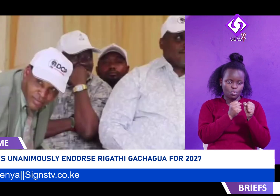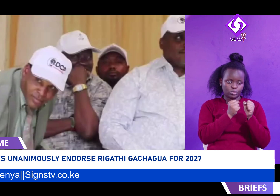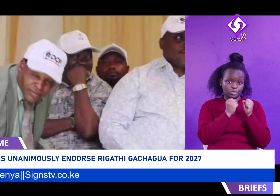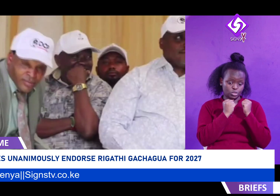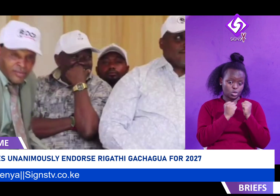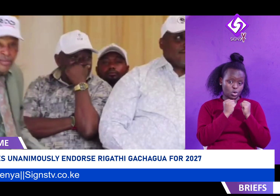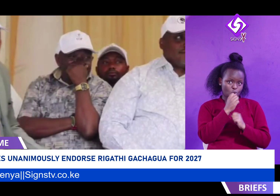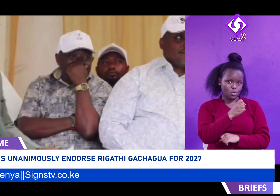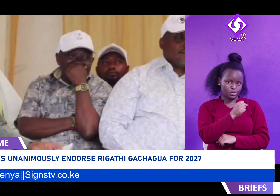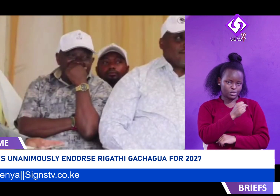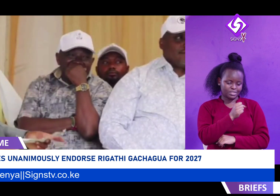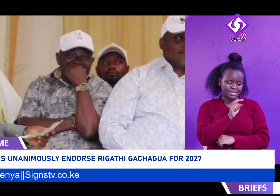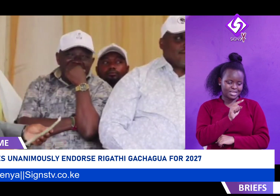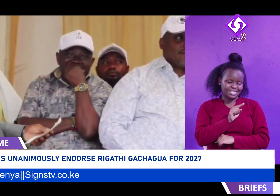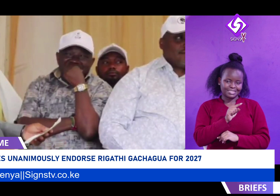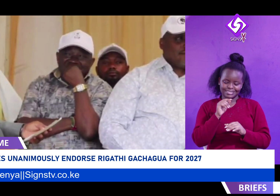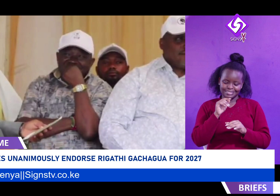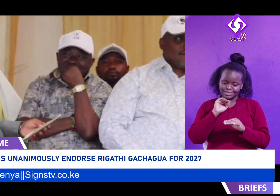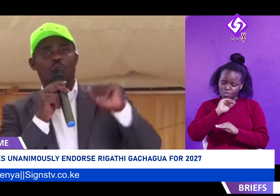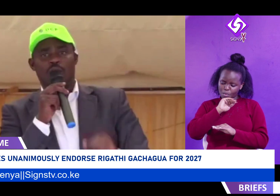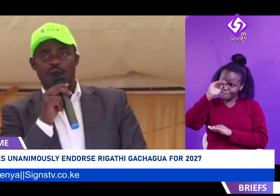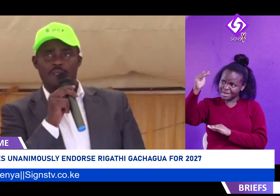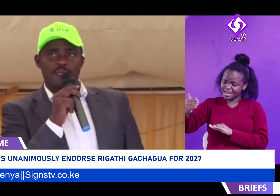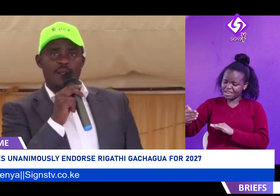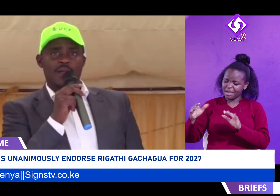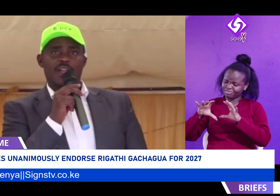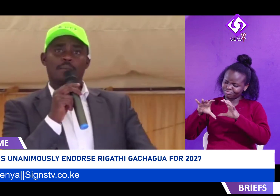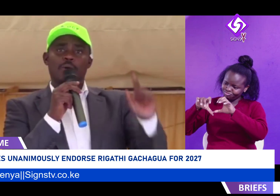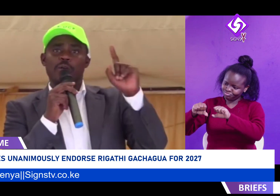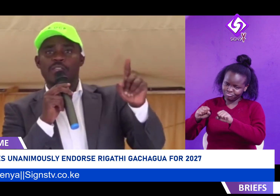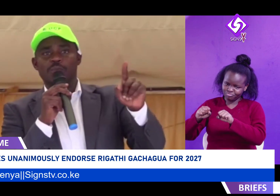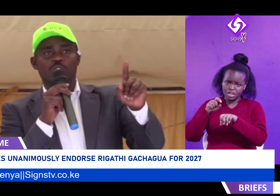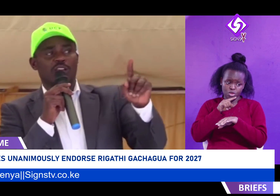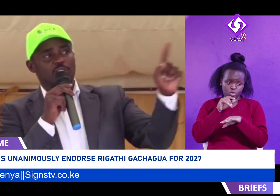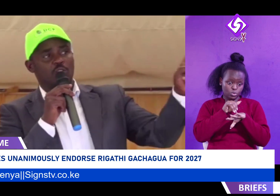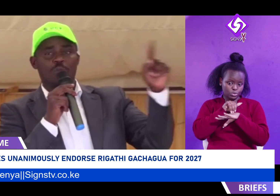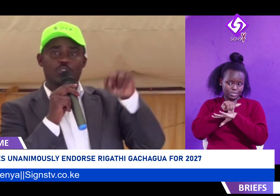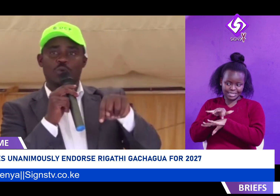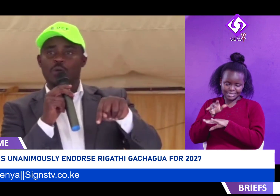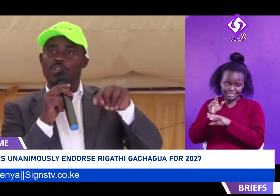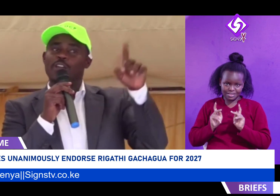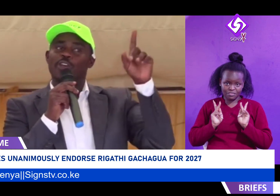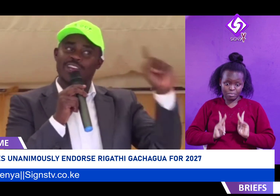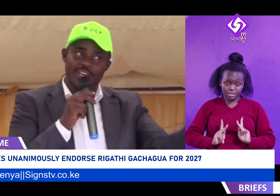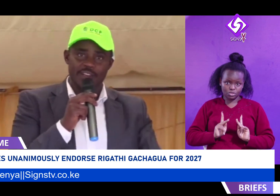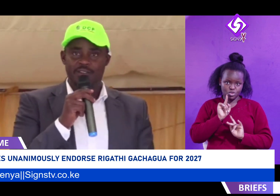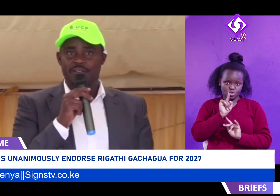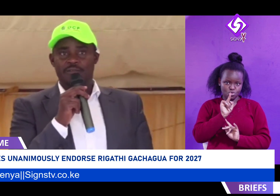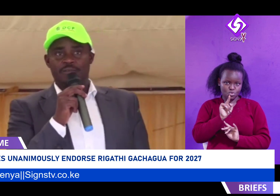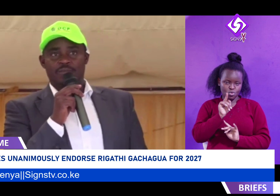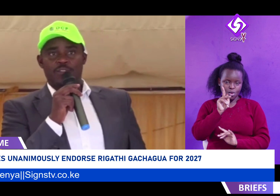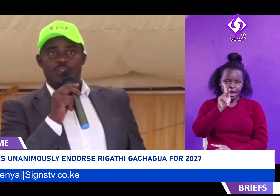Tayari DCP imeshika mlima yote, imeshika yote. Sasa mnatumwa. Kama wewe ni mtu ya Kasongo umetumwa na wheelbarrow ya